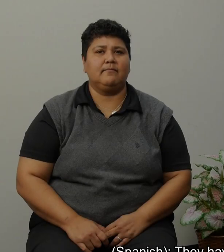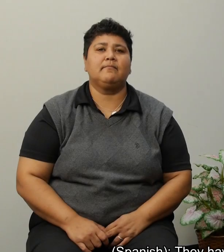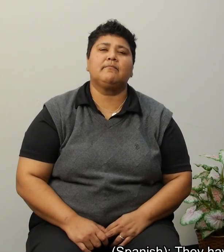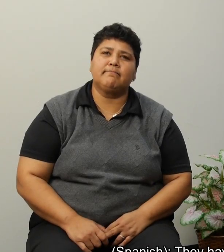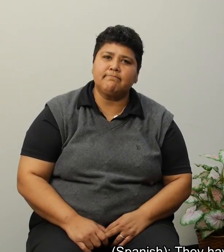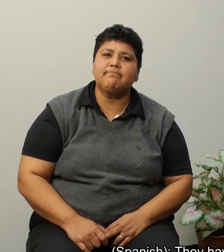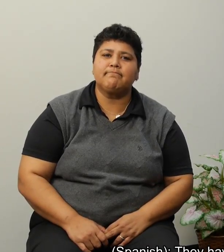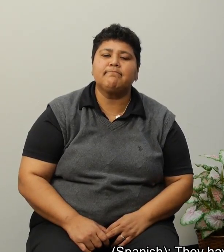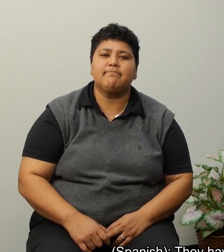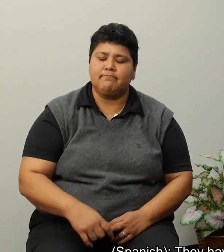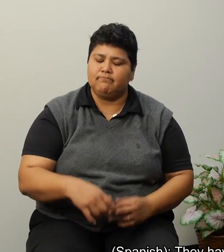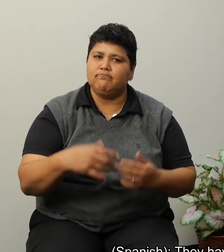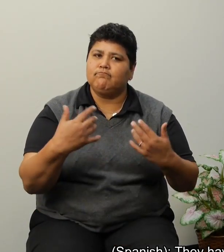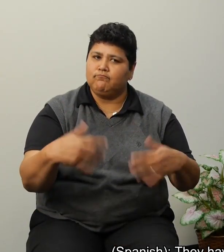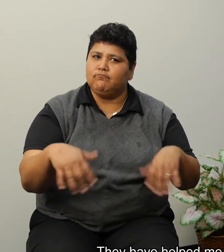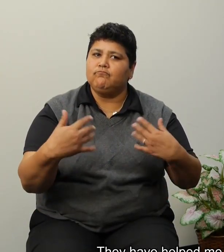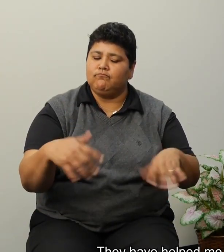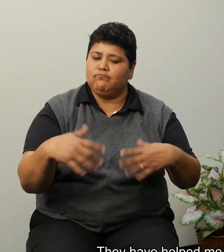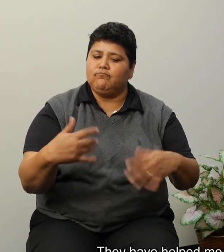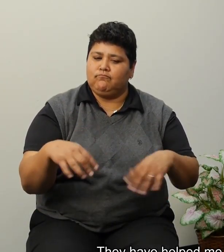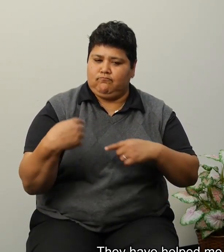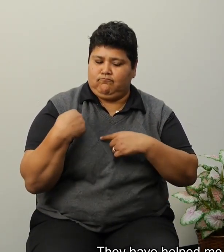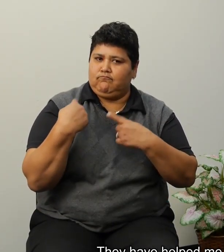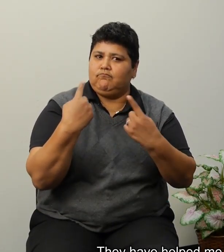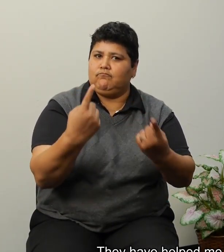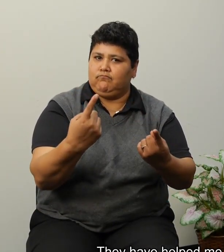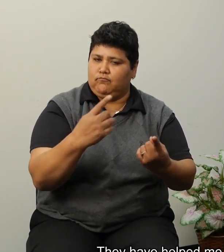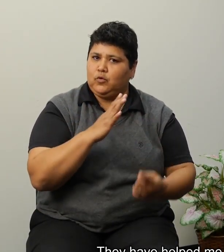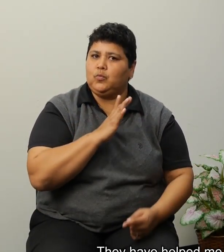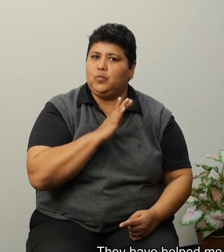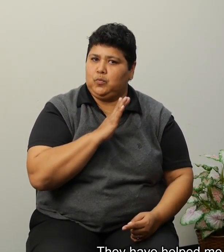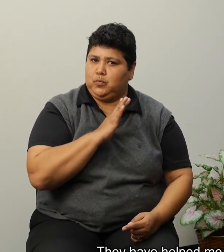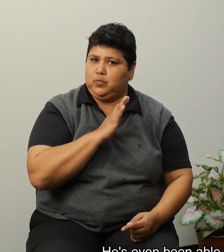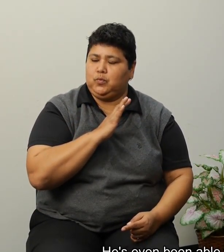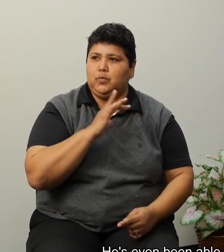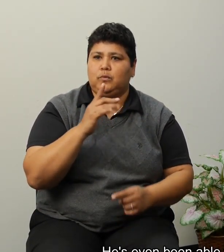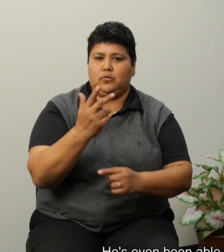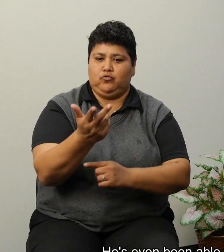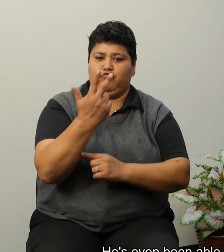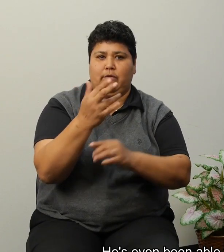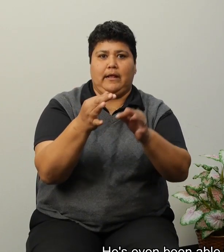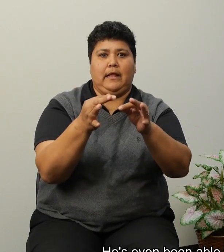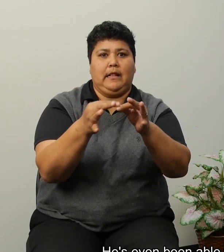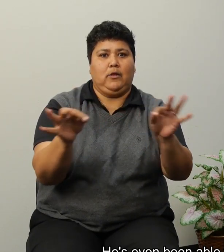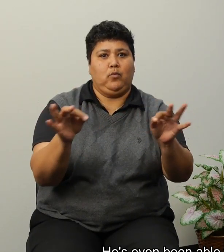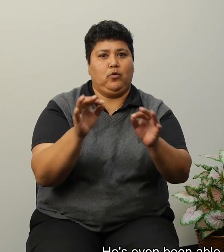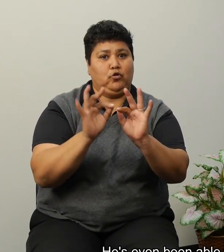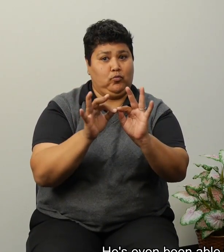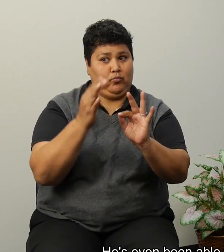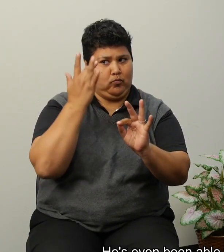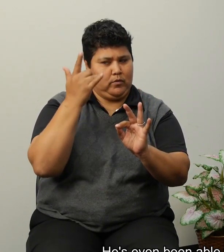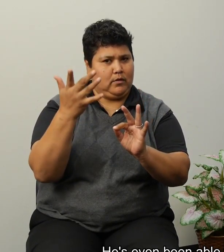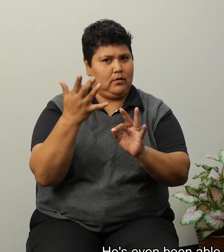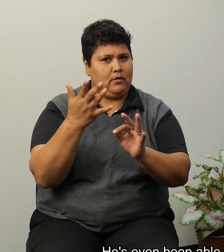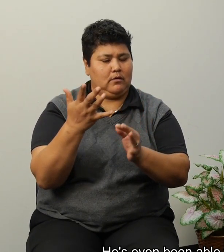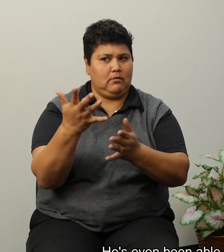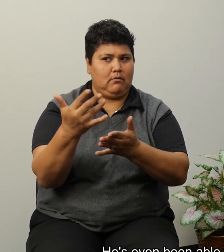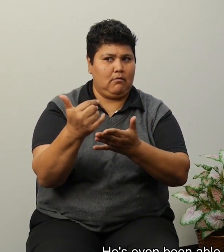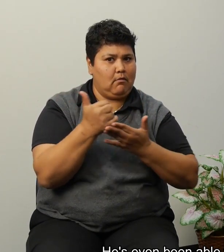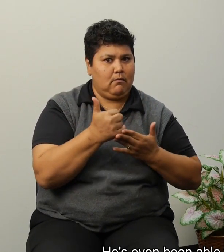a mí me ha servido de mucho me han ayudado mucho con mi hermano e inclusive